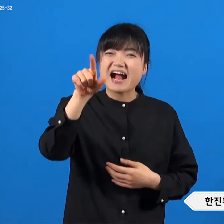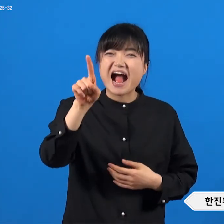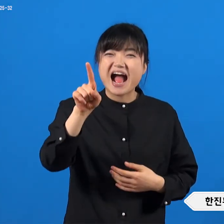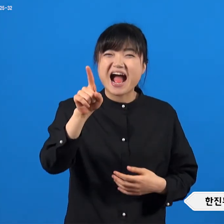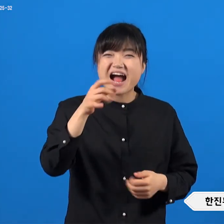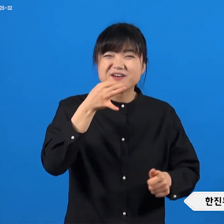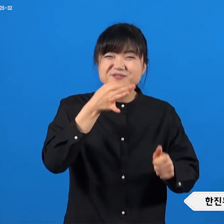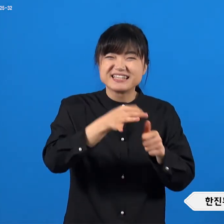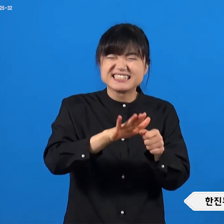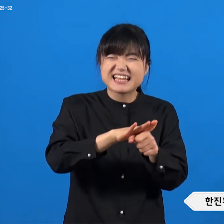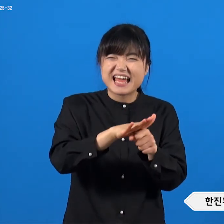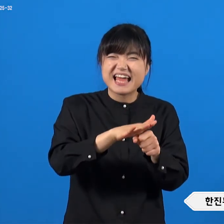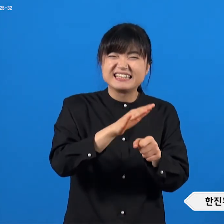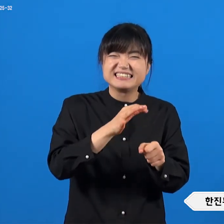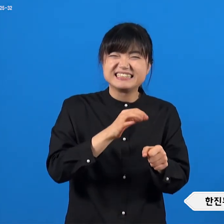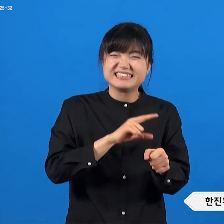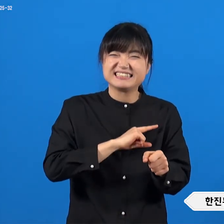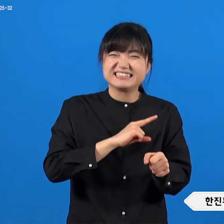그런 정도입니다.